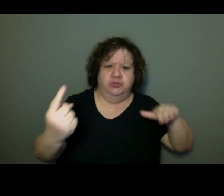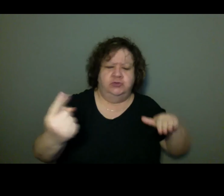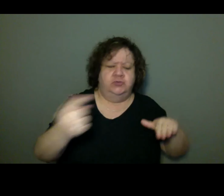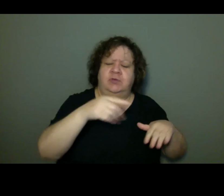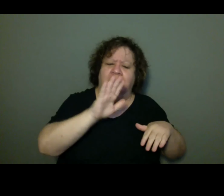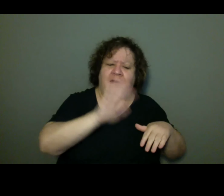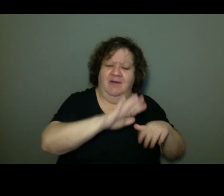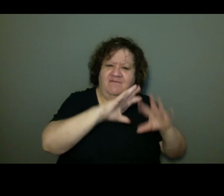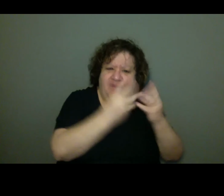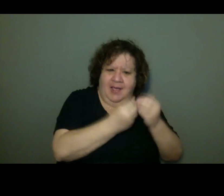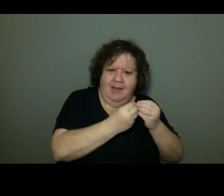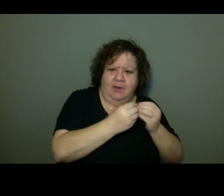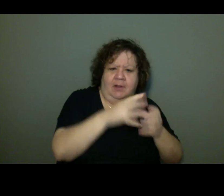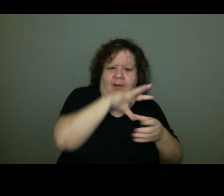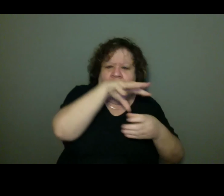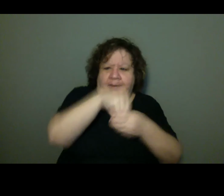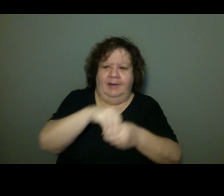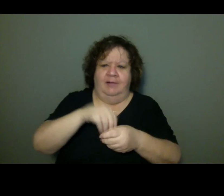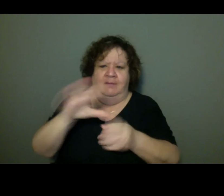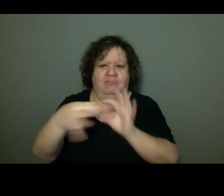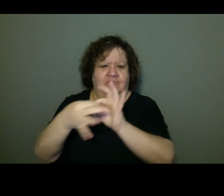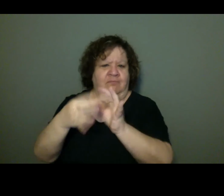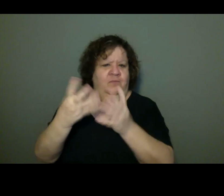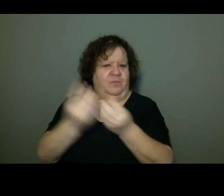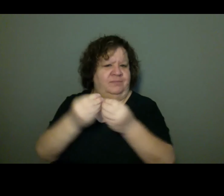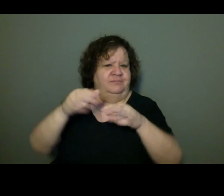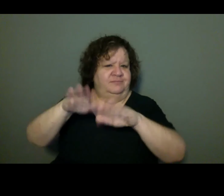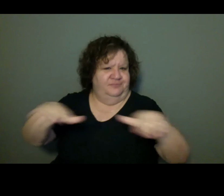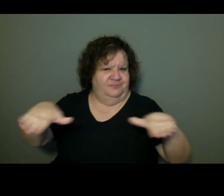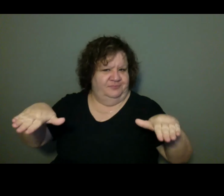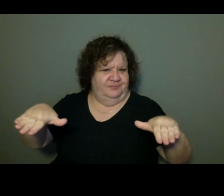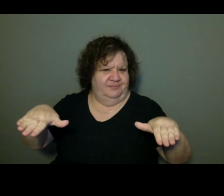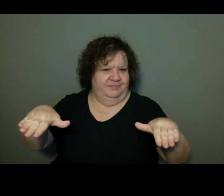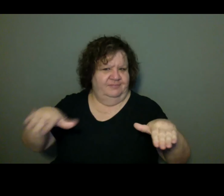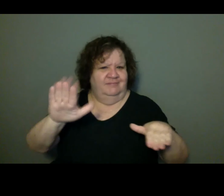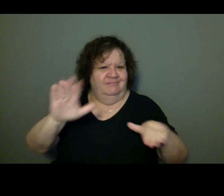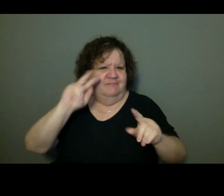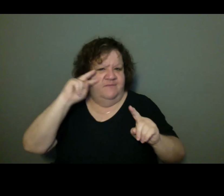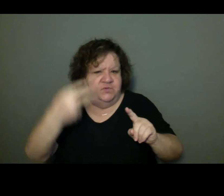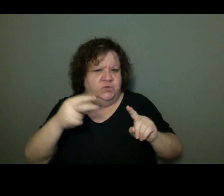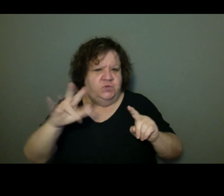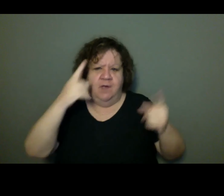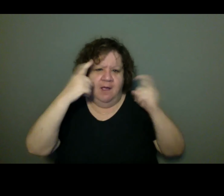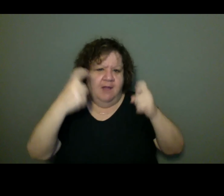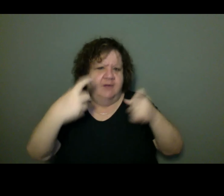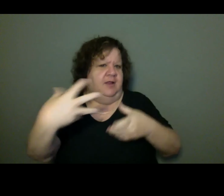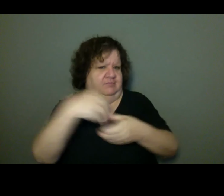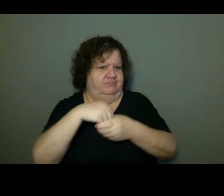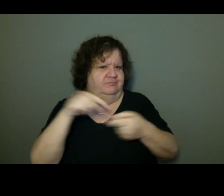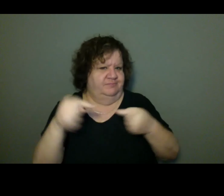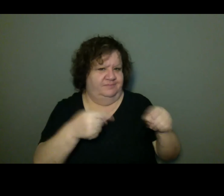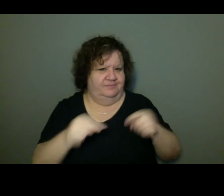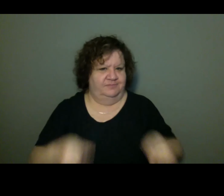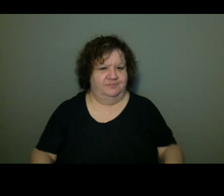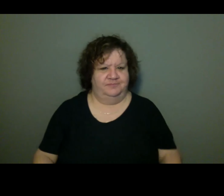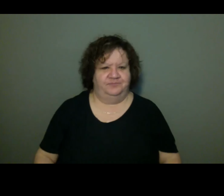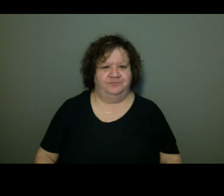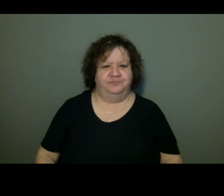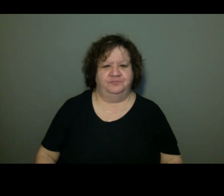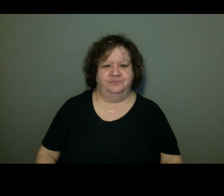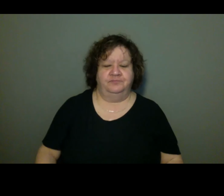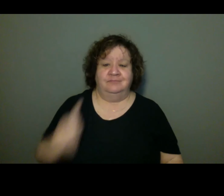se tengan en cuenta sus voces. Se insistió también en la responsabilidad del Estado con respecto a los presupuestos,